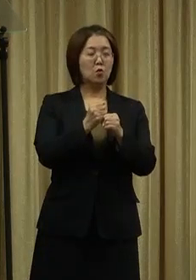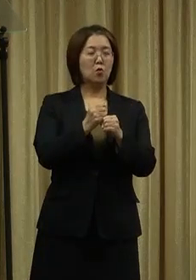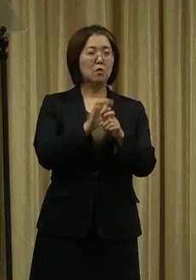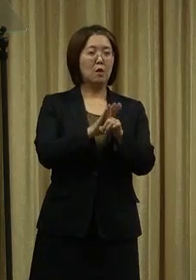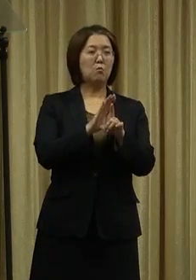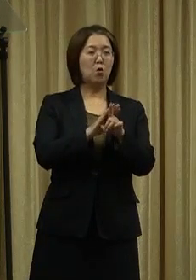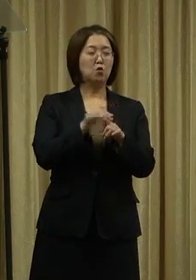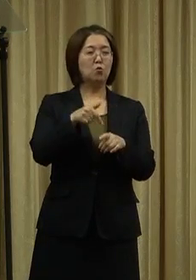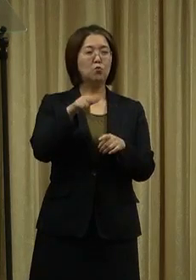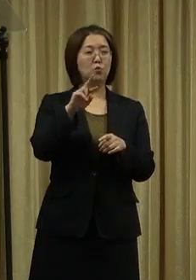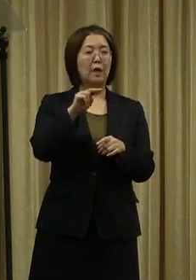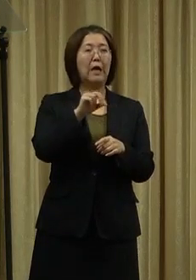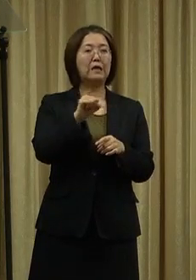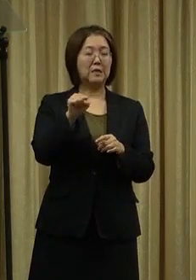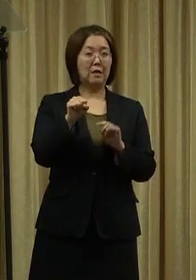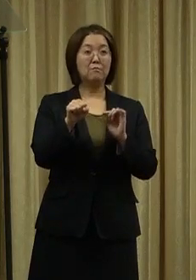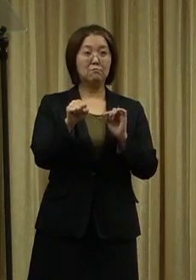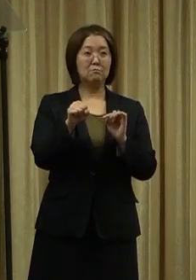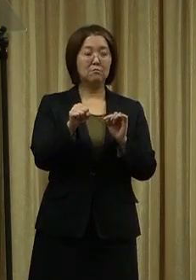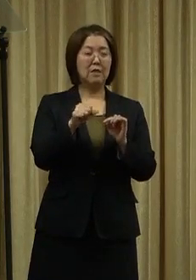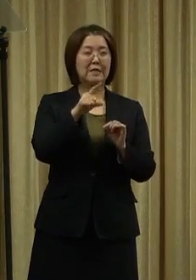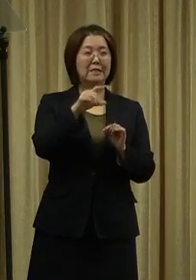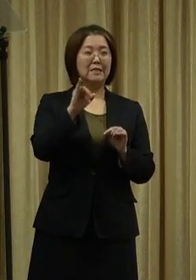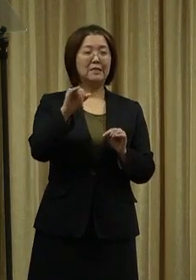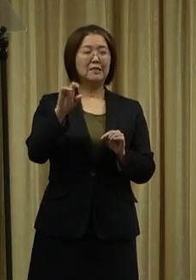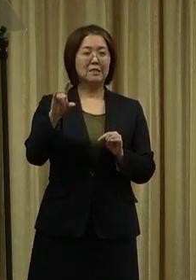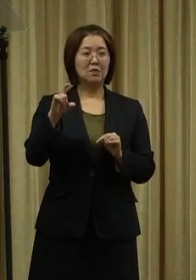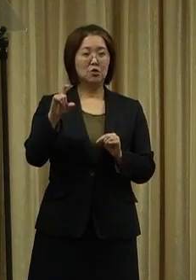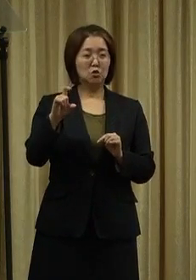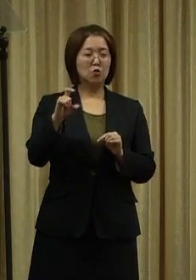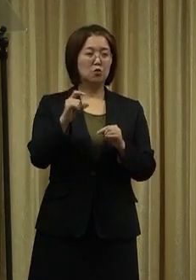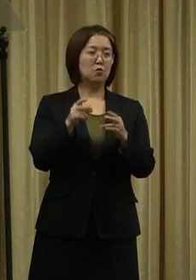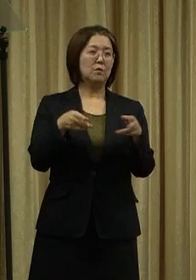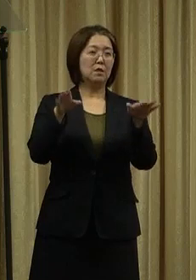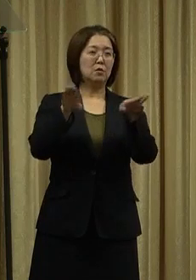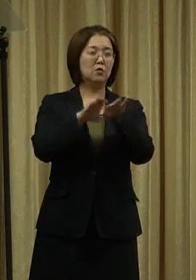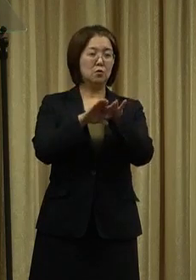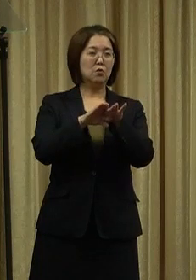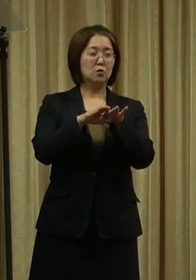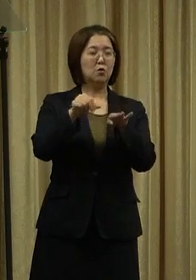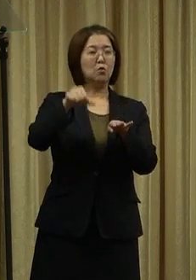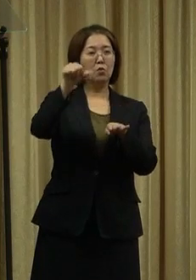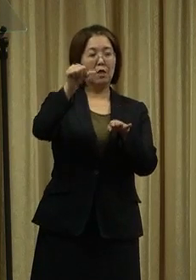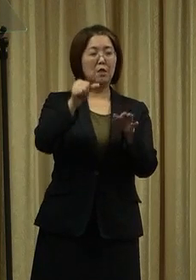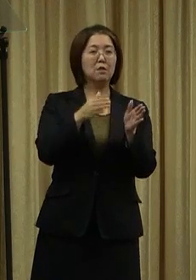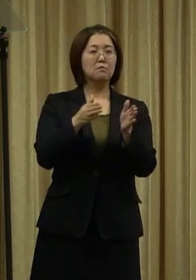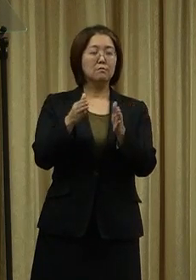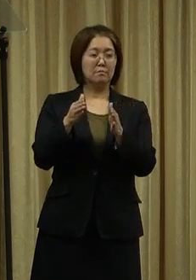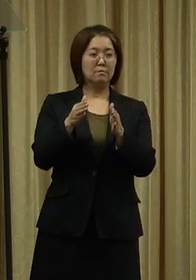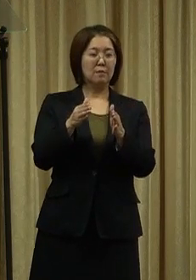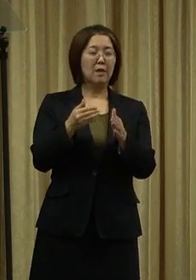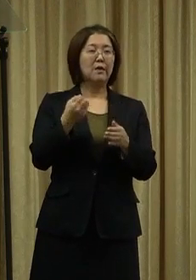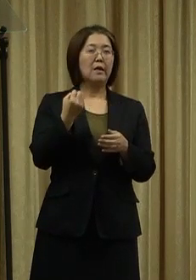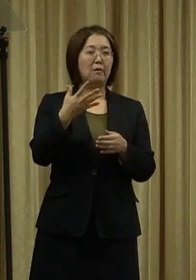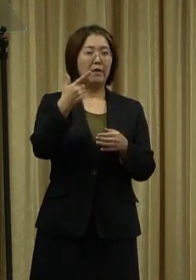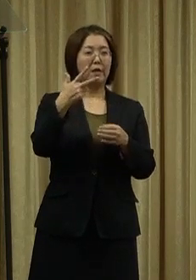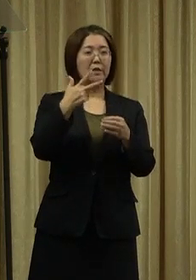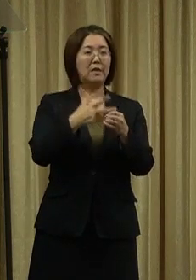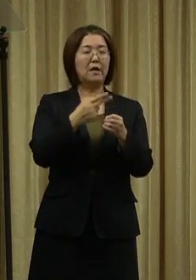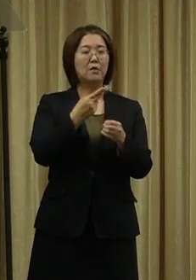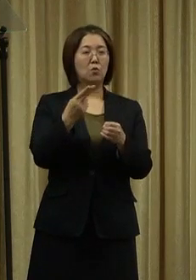けれどもこれを駅前スティックビルの5階に整備し令和7年度からの供用開始を目指